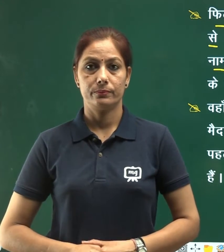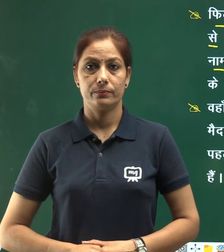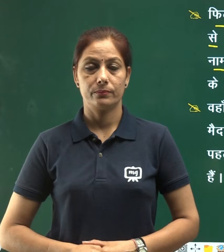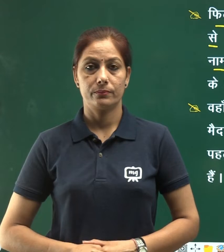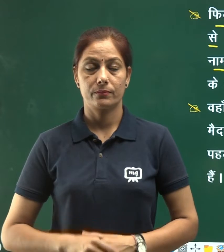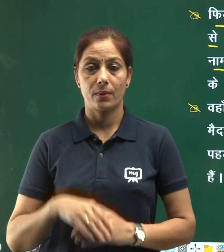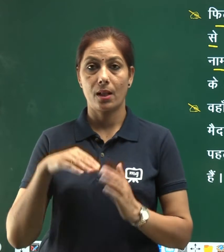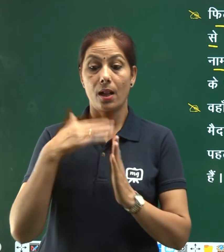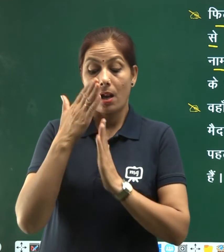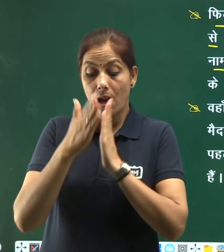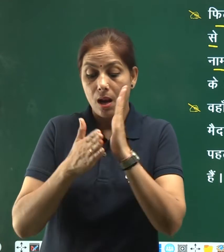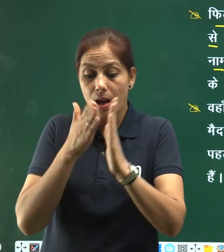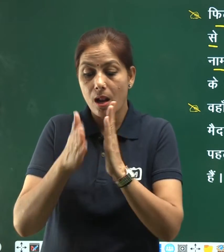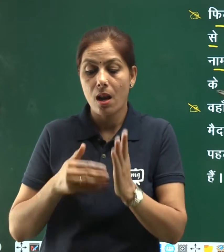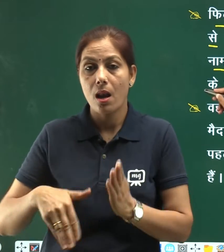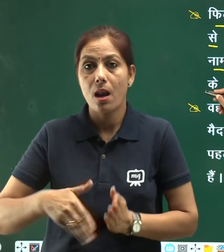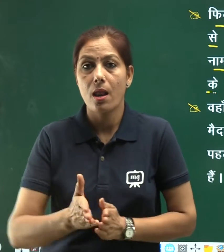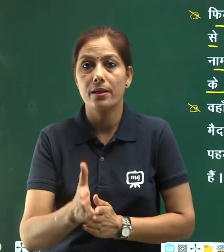रेल लाइन के पास